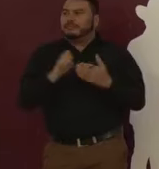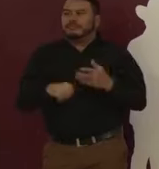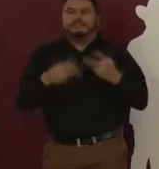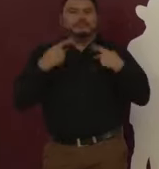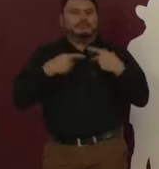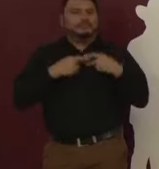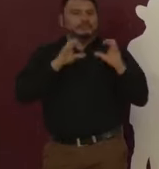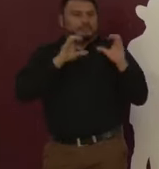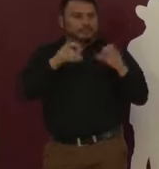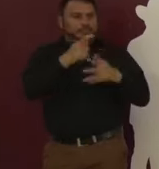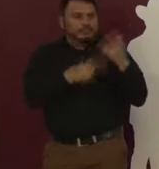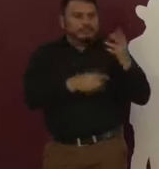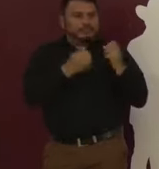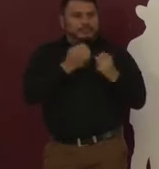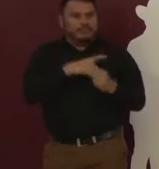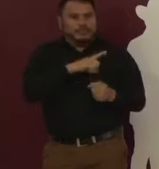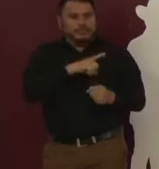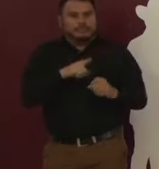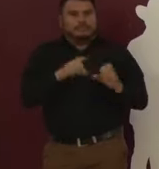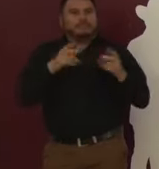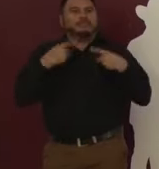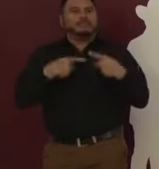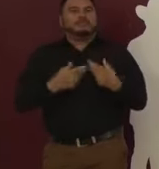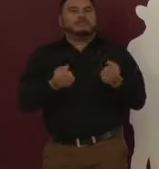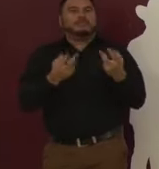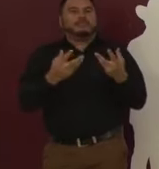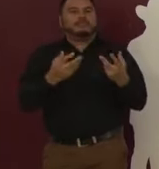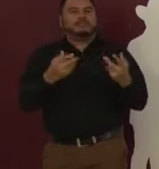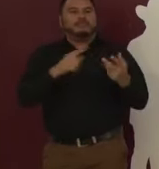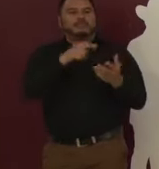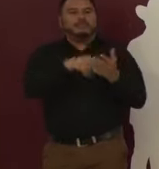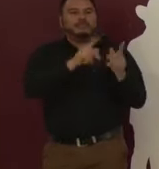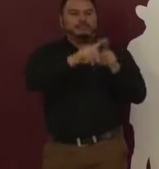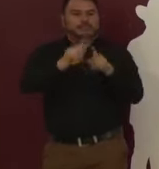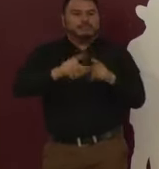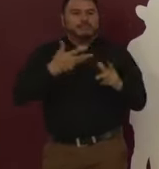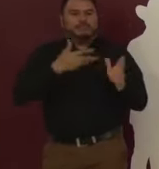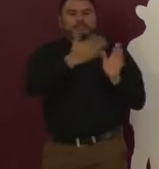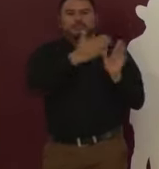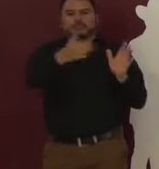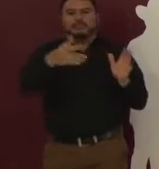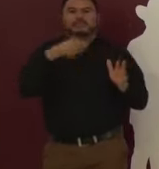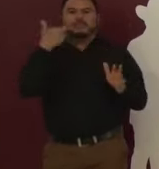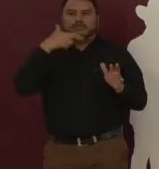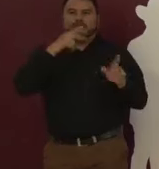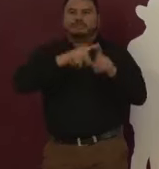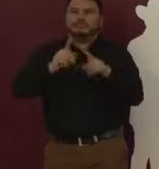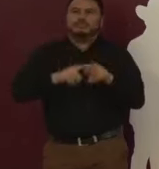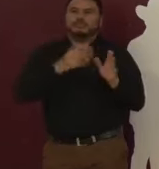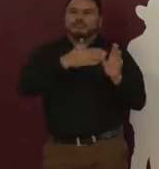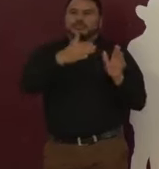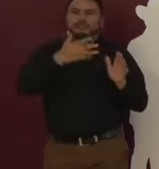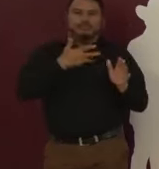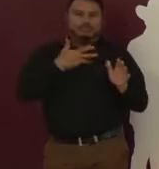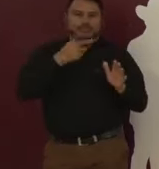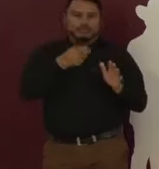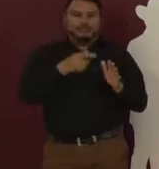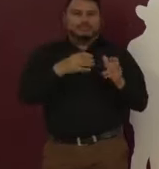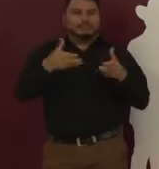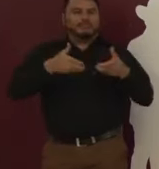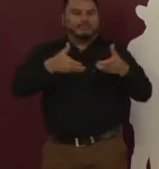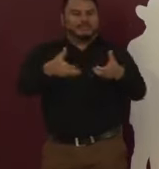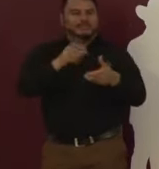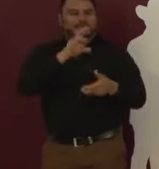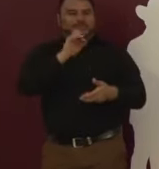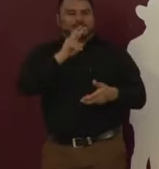observando los protocolos de salud, la capacidad de los distintos lugares que hay de restaurantes en la Avenida